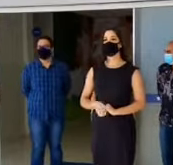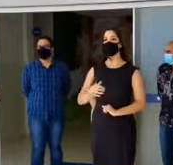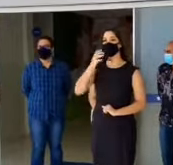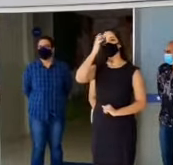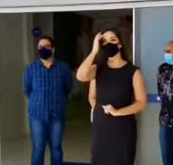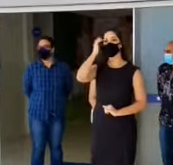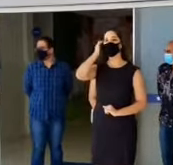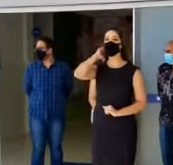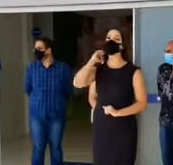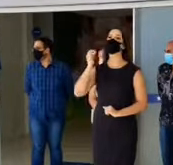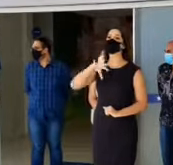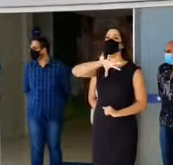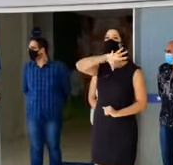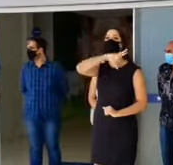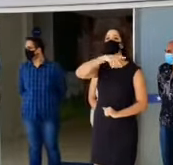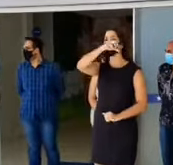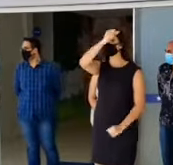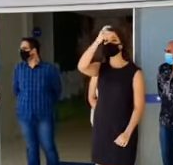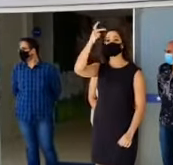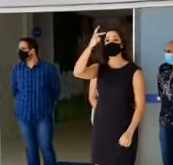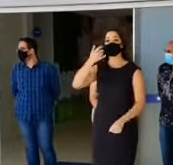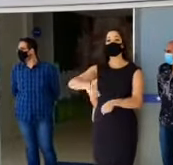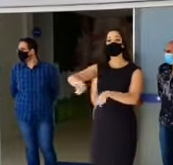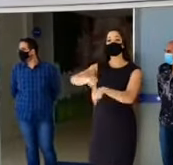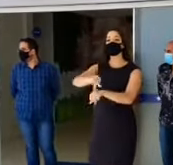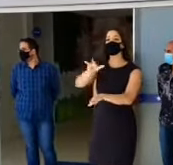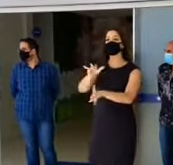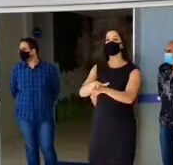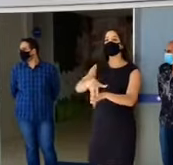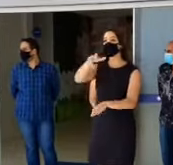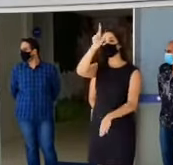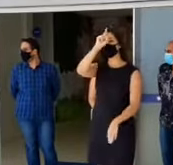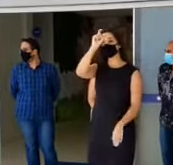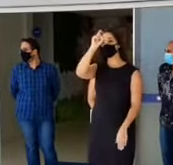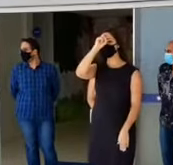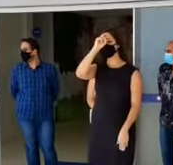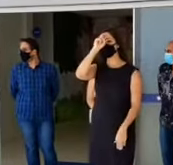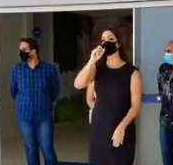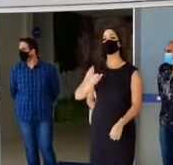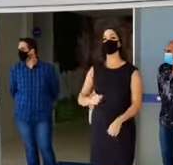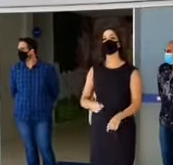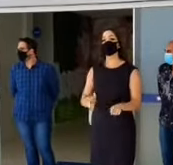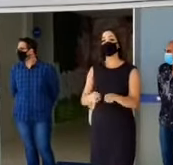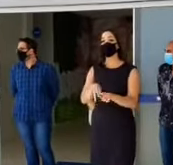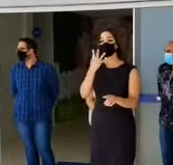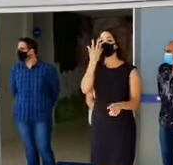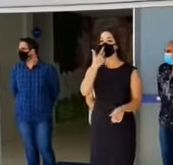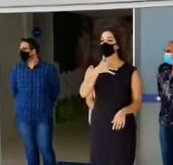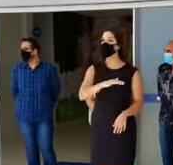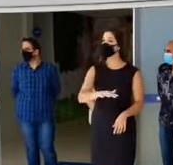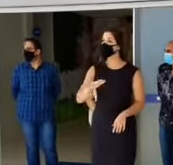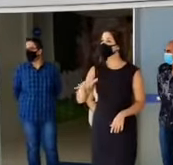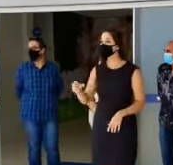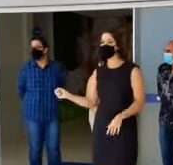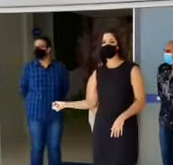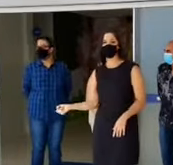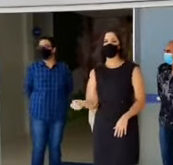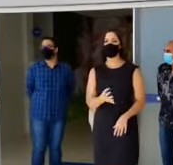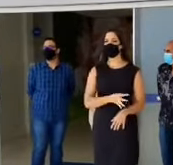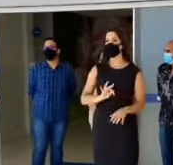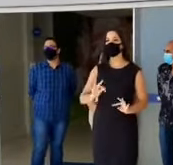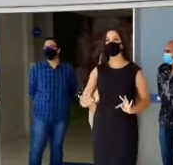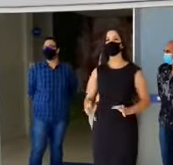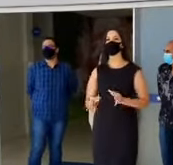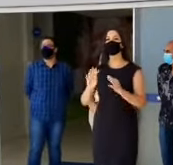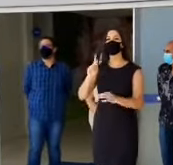O prefeito Adelmo Leão entrega hoje o novo Centro de Internação Pediátrica em Uberlândia. Com uma estrutura moderna e totalmente equipada, o